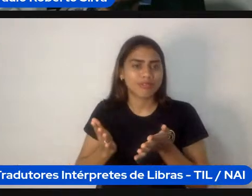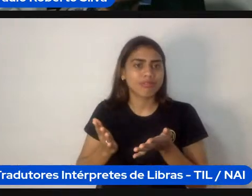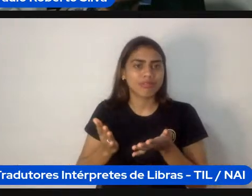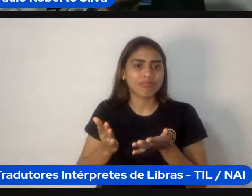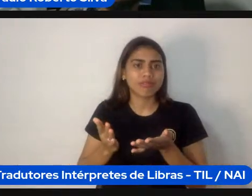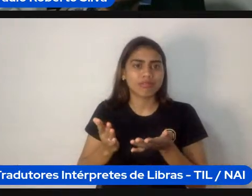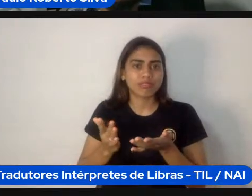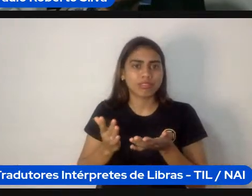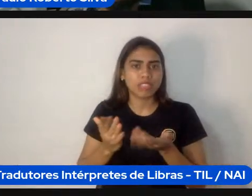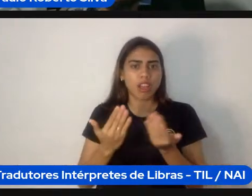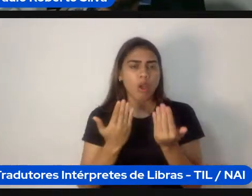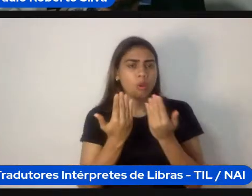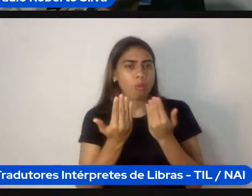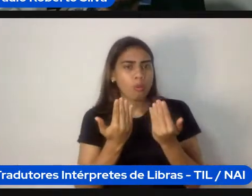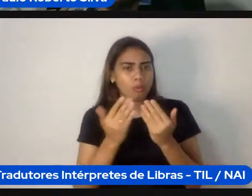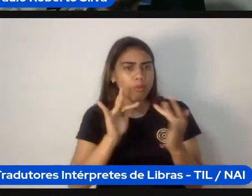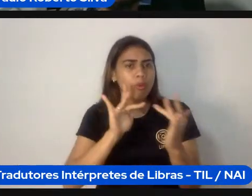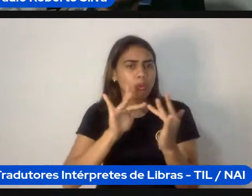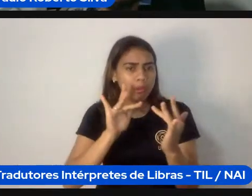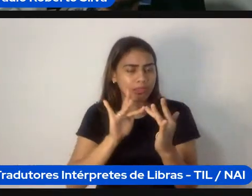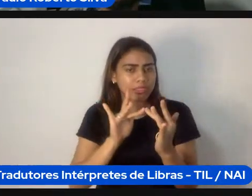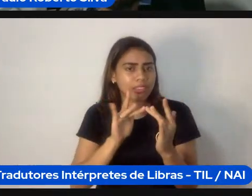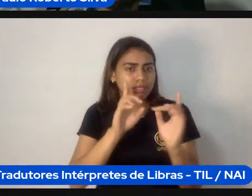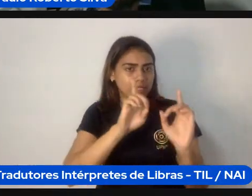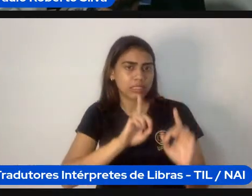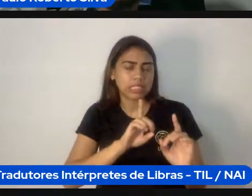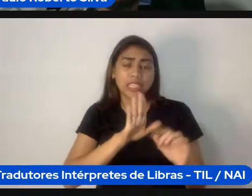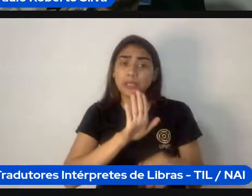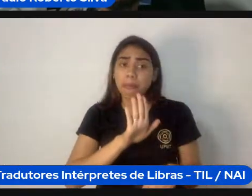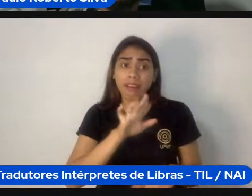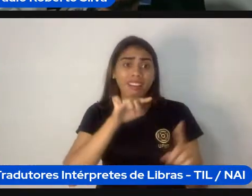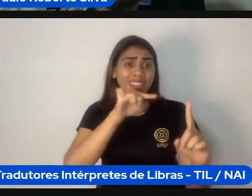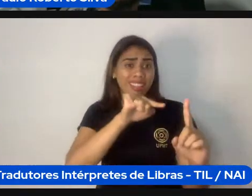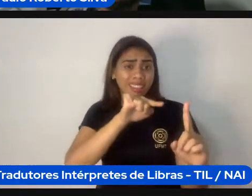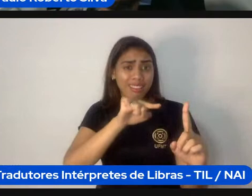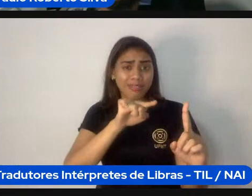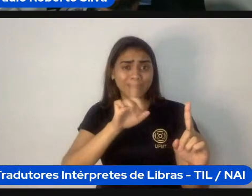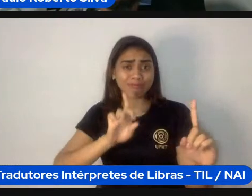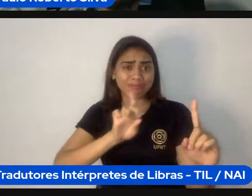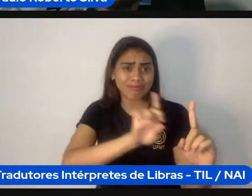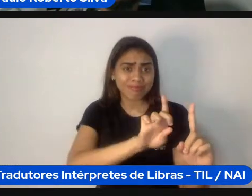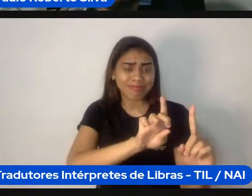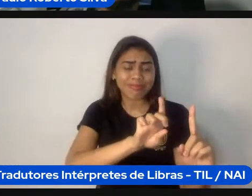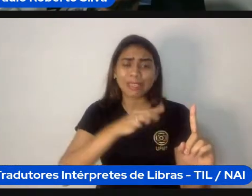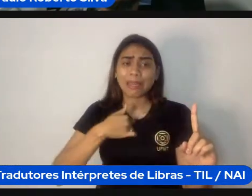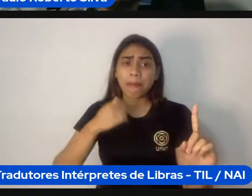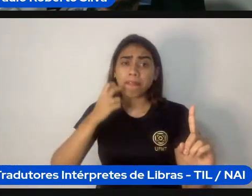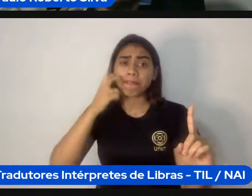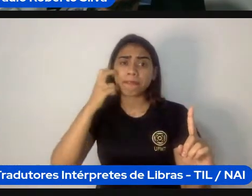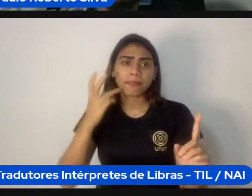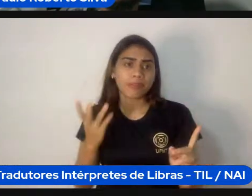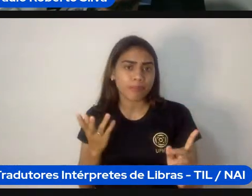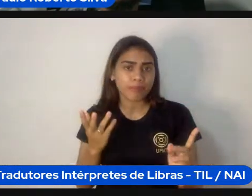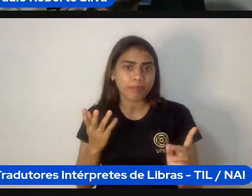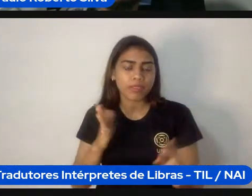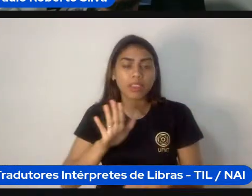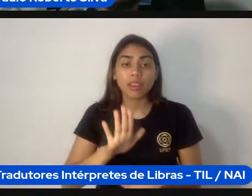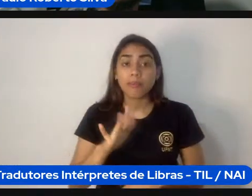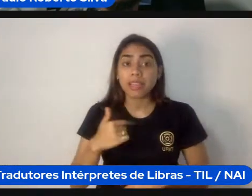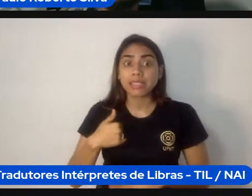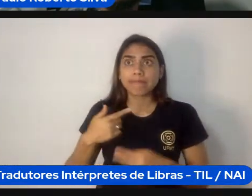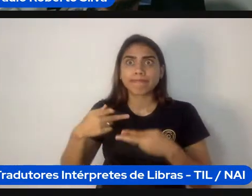de eu fazer essa pergunta? Então, assim, eu acho que a gente tem isso porque a gente não se abriu totalmente para